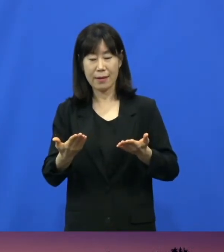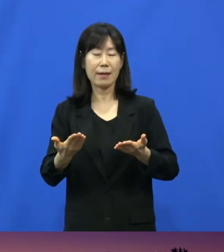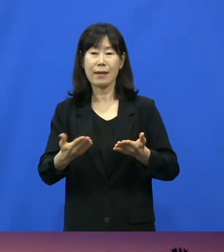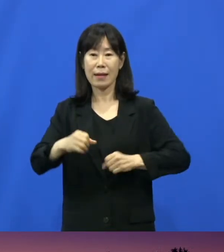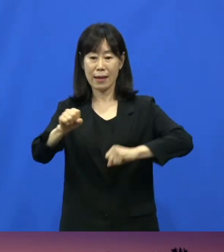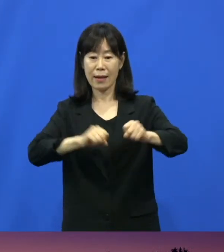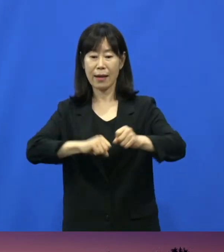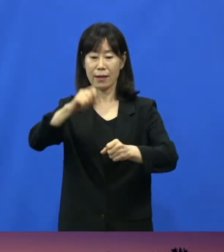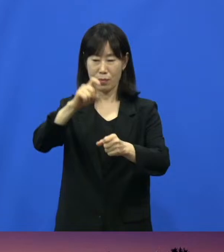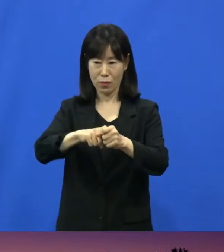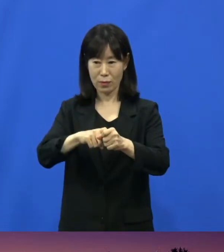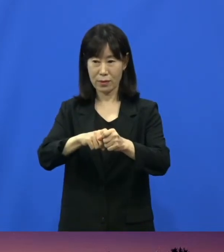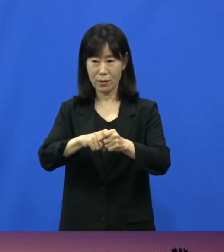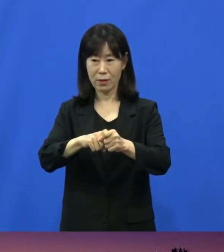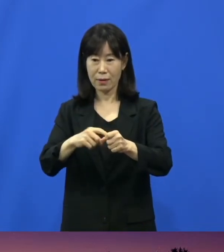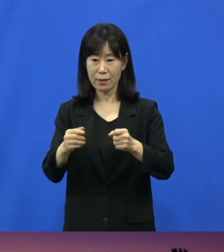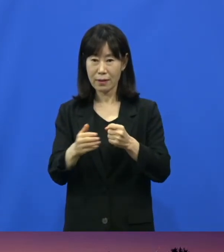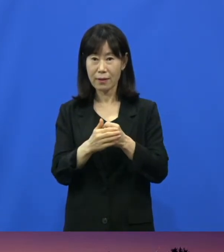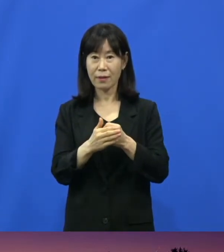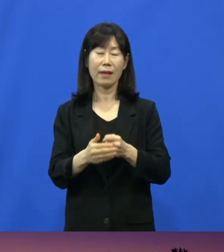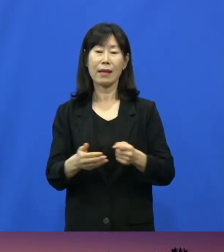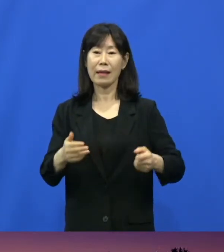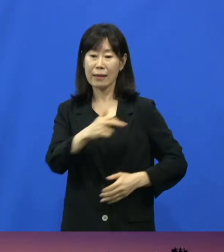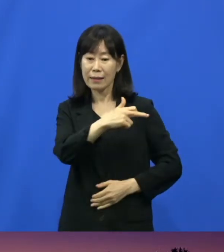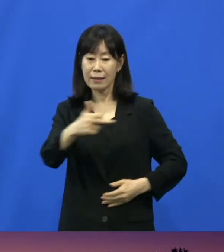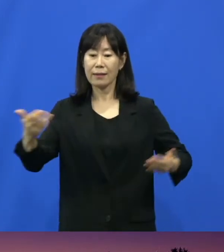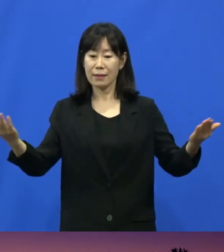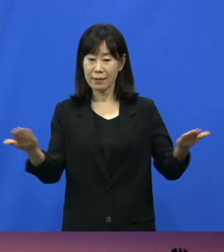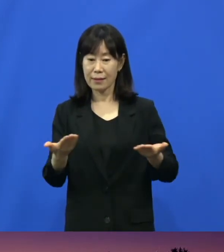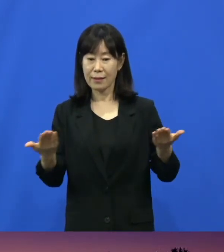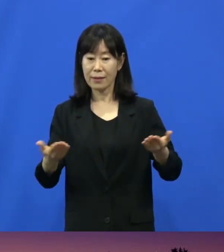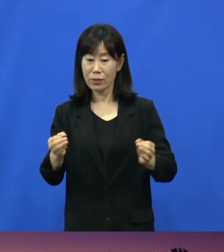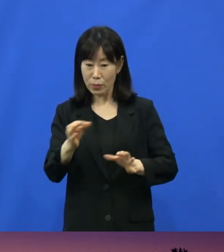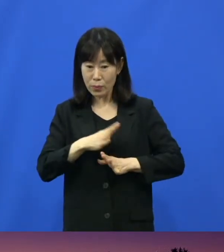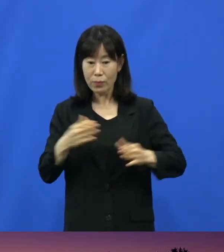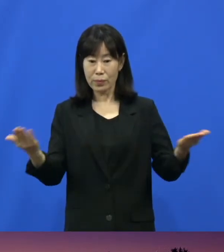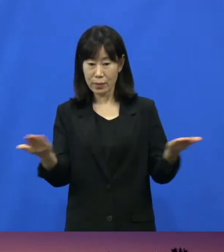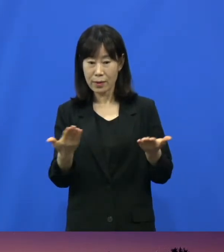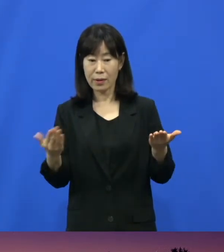여러분 여기서 큰 일과 놀라운 일이 뭐냐면 이 큰 일과 놀라운 일은